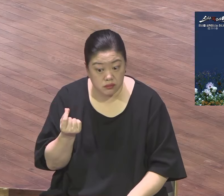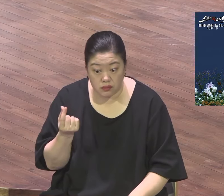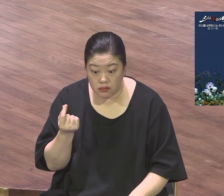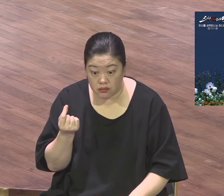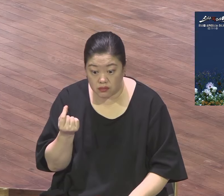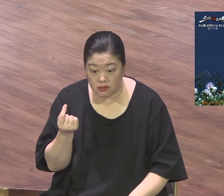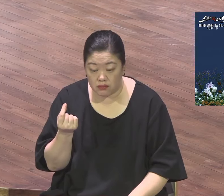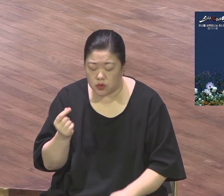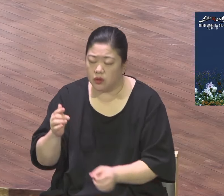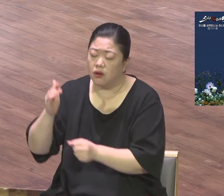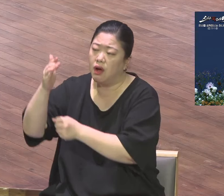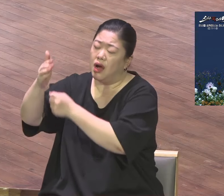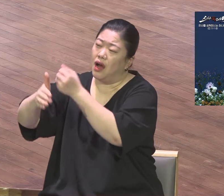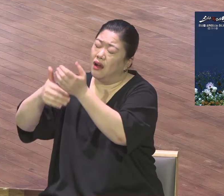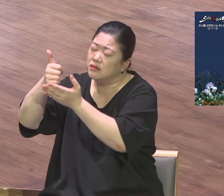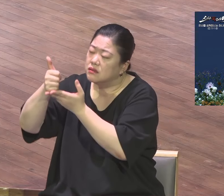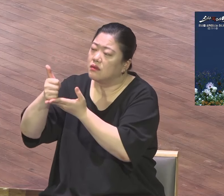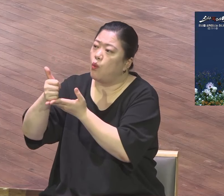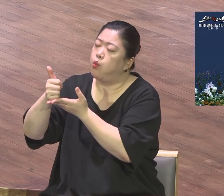전지전능하신 창조주